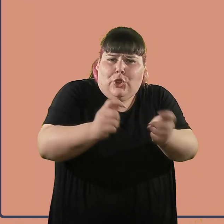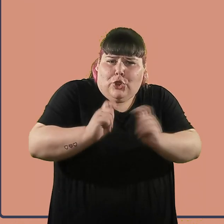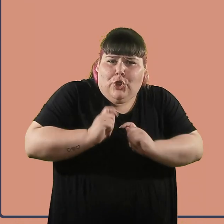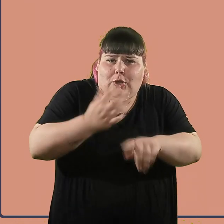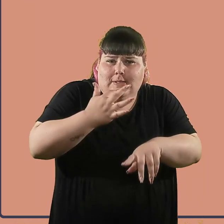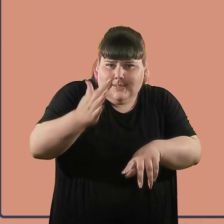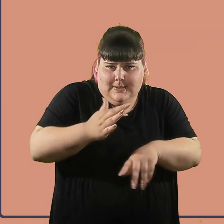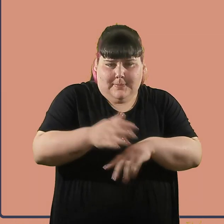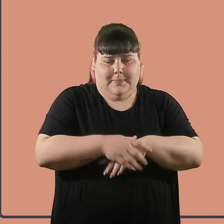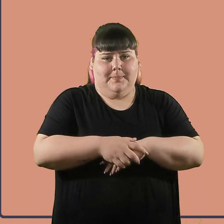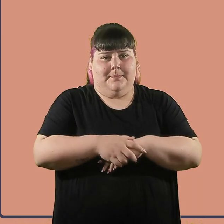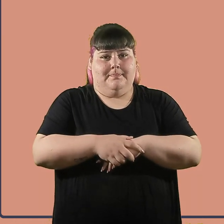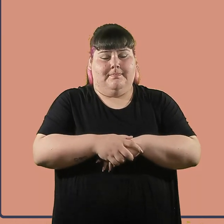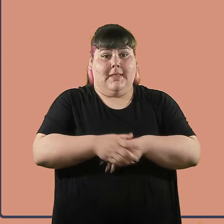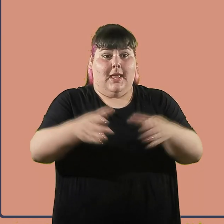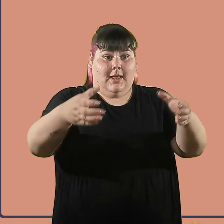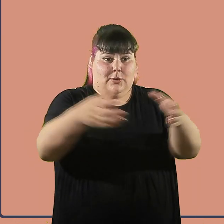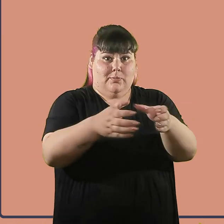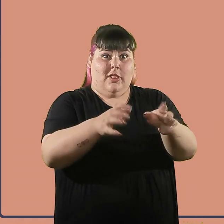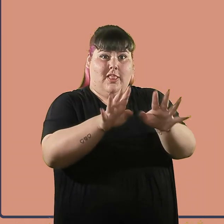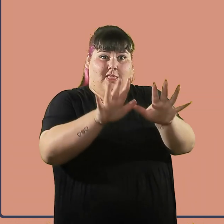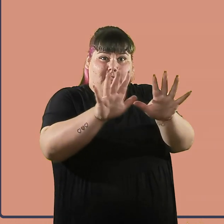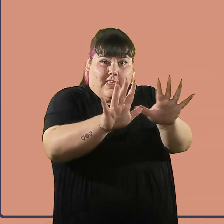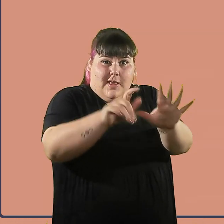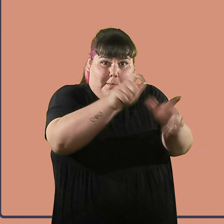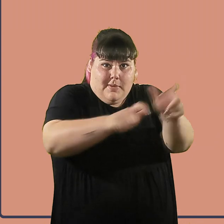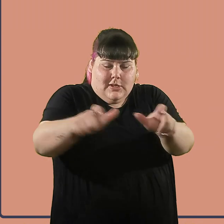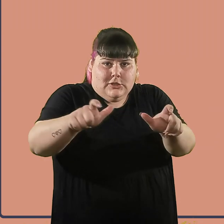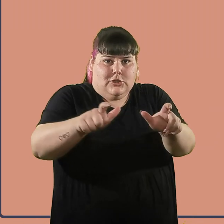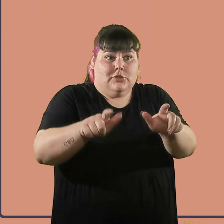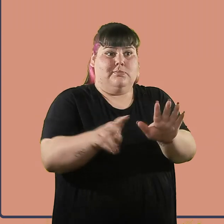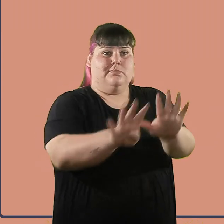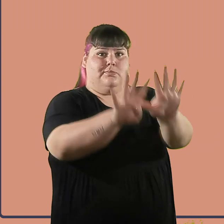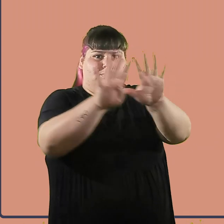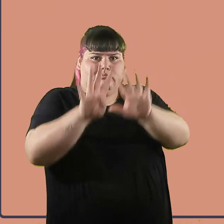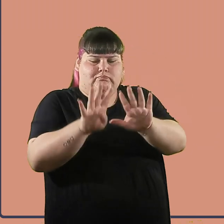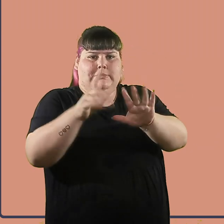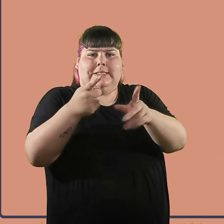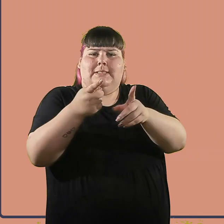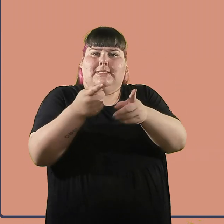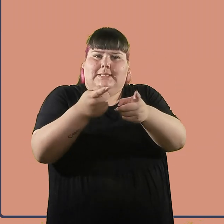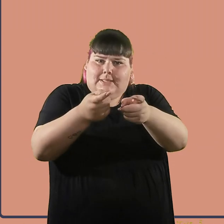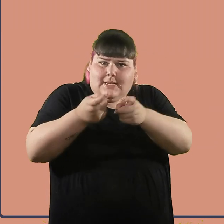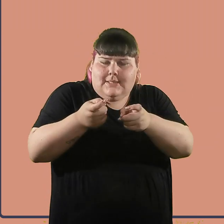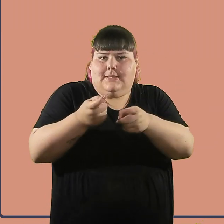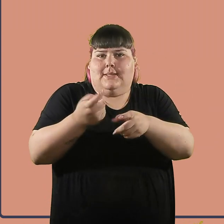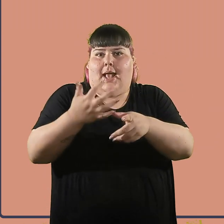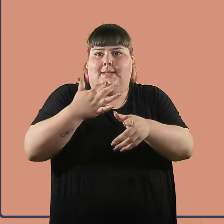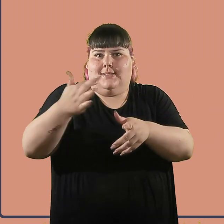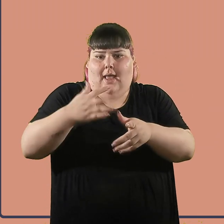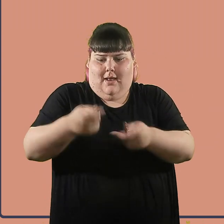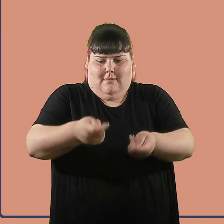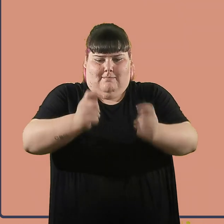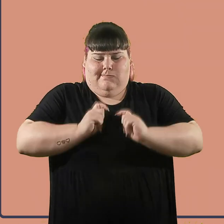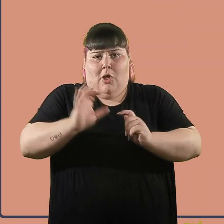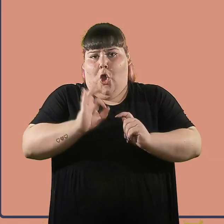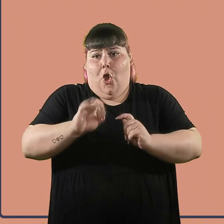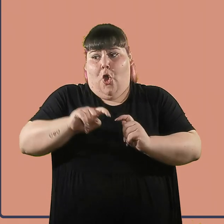9 de cada 10 personas necesitarán una transfusión de sangre para ellos mismos o para alguien cercano